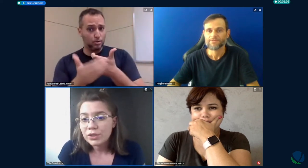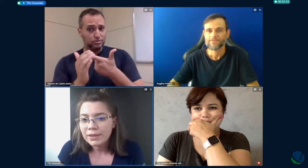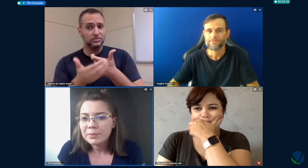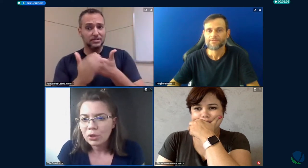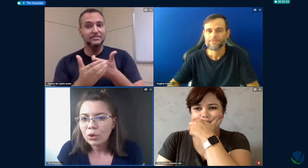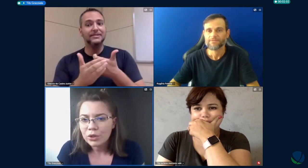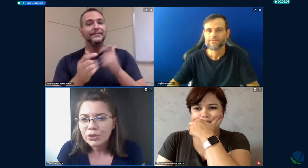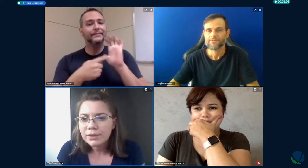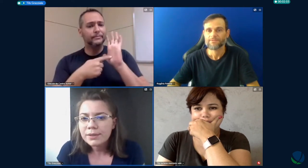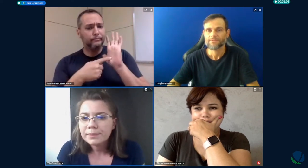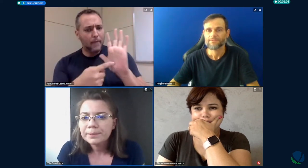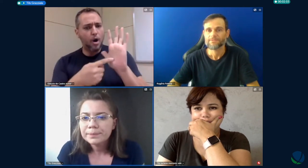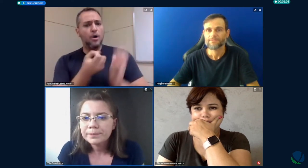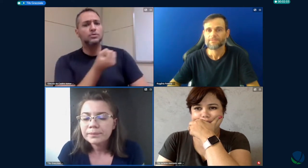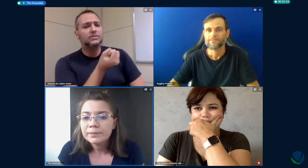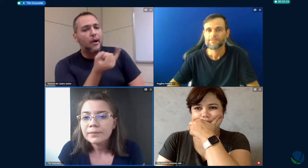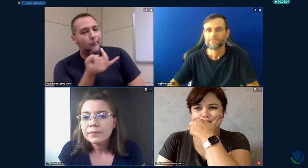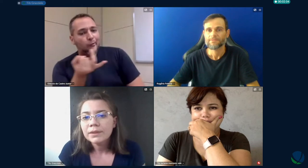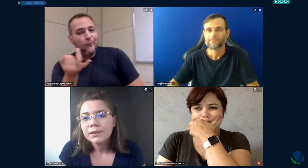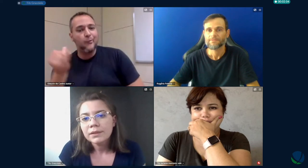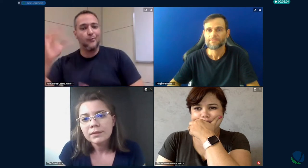Várias fichas terminológicas